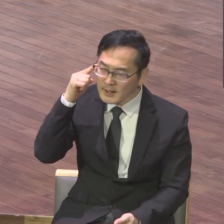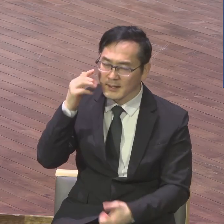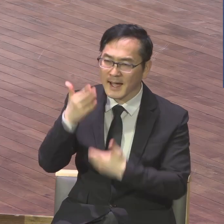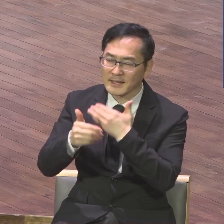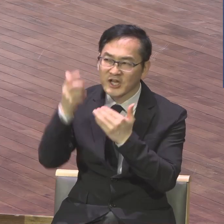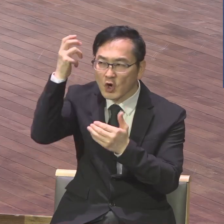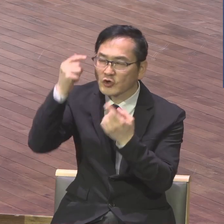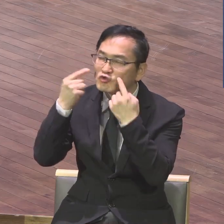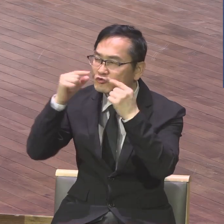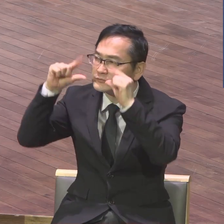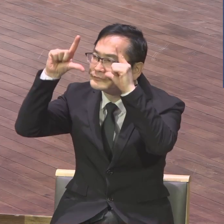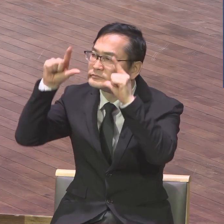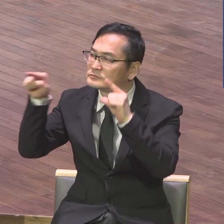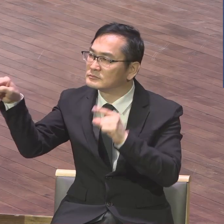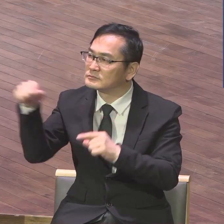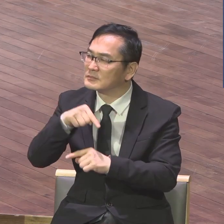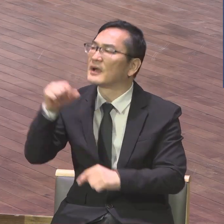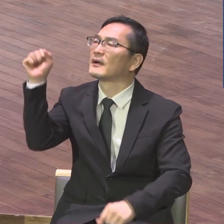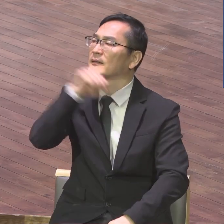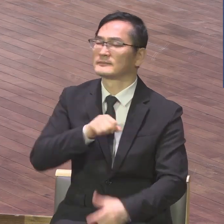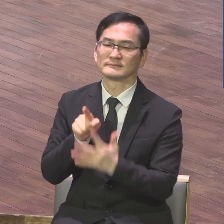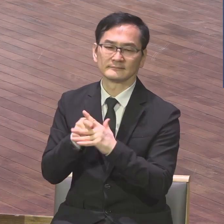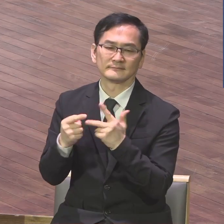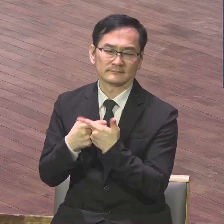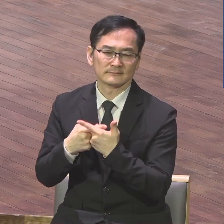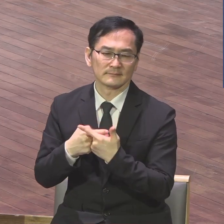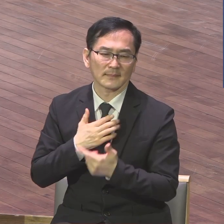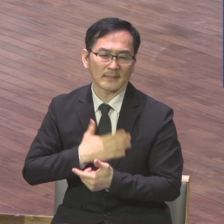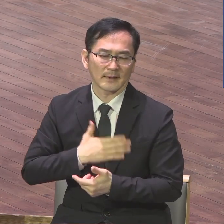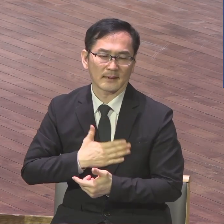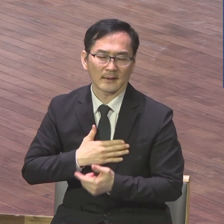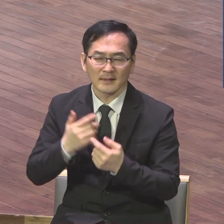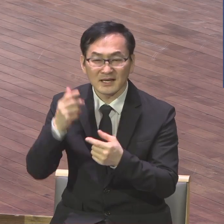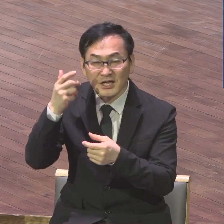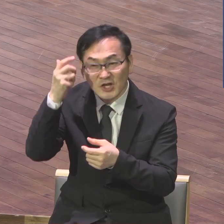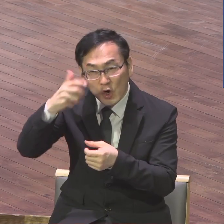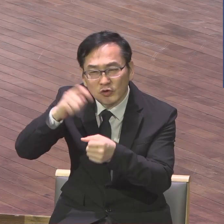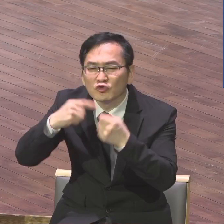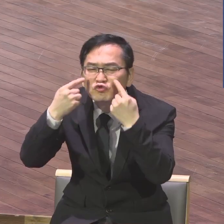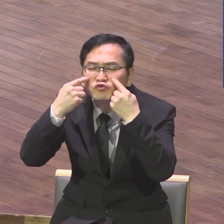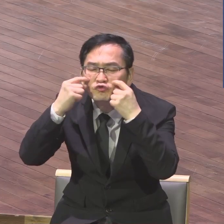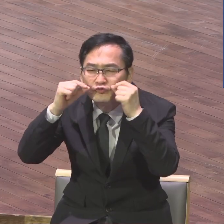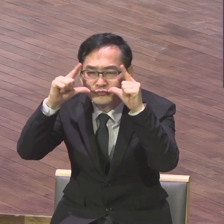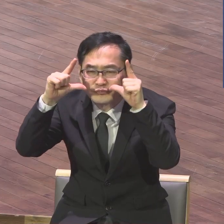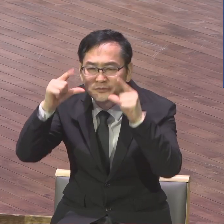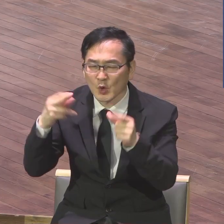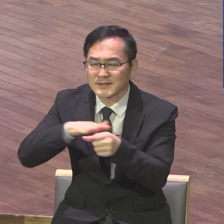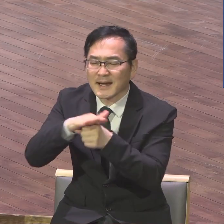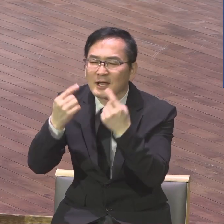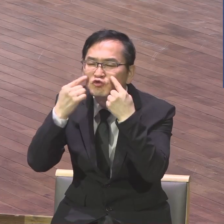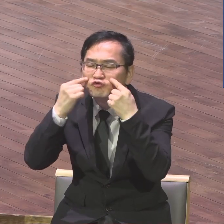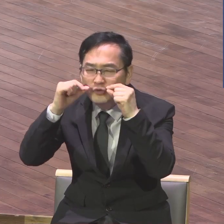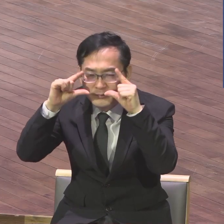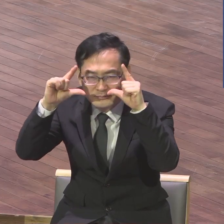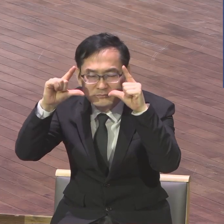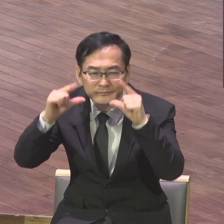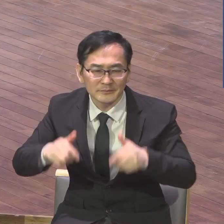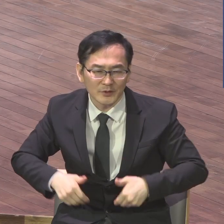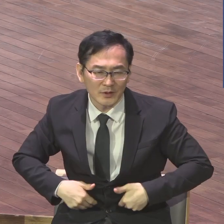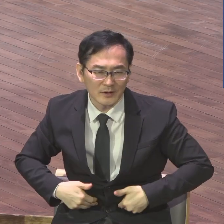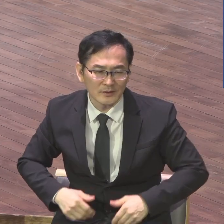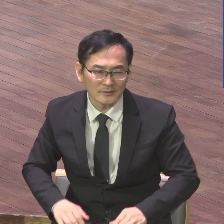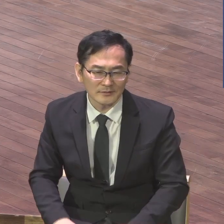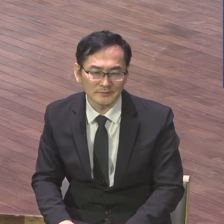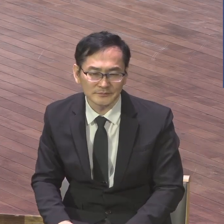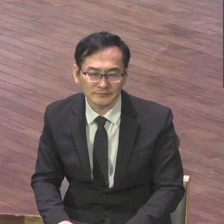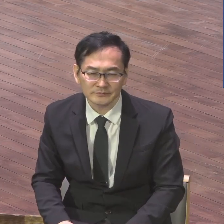하나님의 관점에서 첫째, 사랑이 있어야 돼요. 사랑의 눈으로, 긍휼의 눈으로 바라봐야 돼요. 안 그러면 답이 안